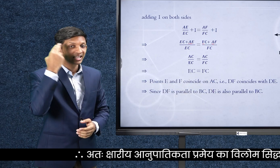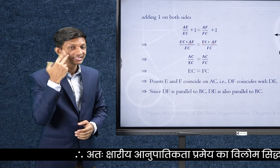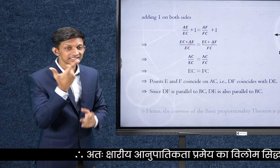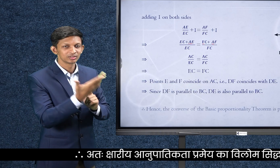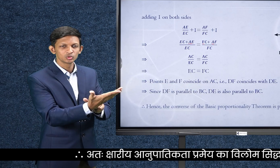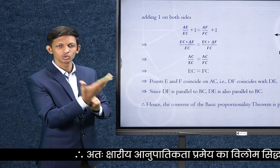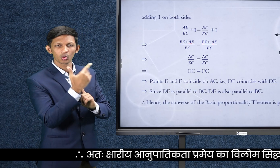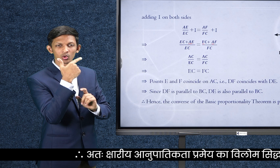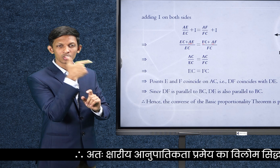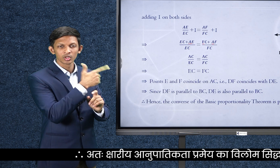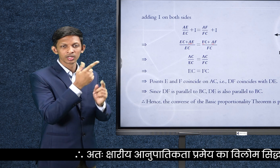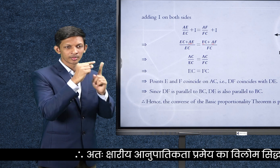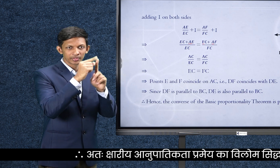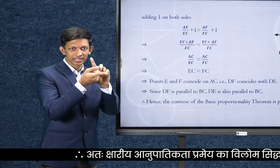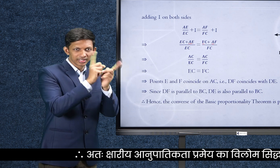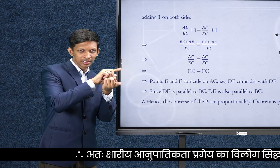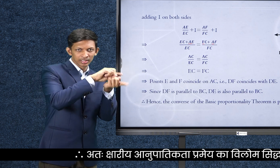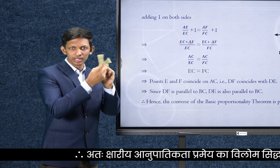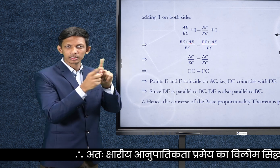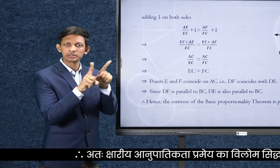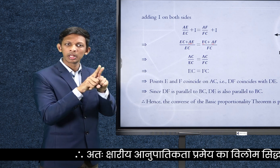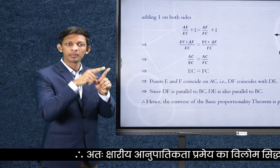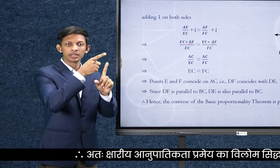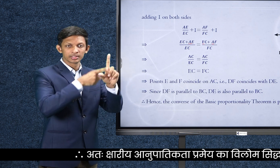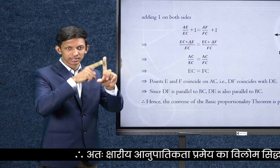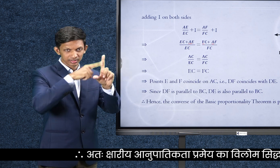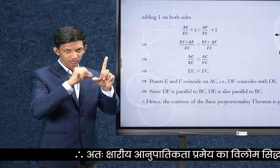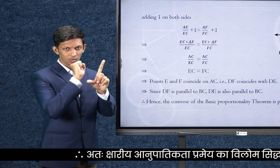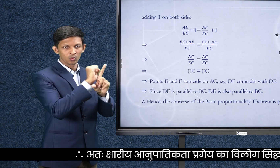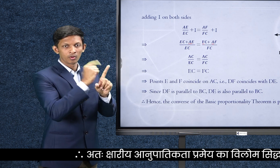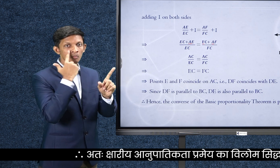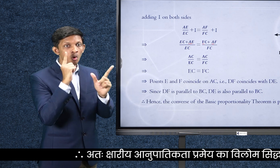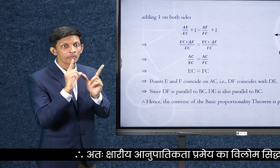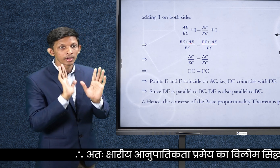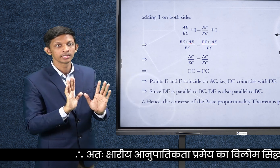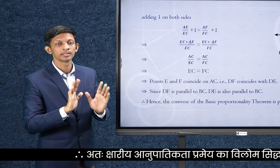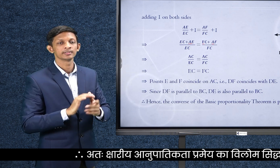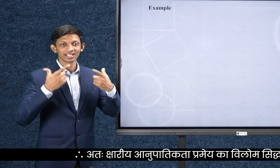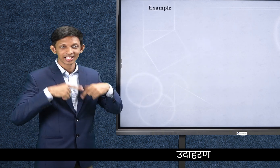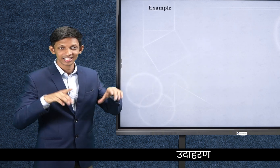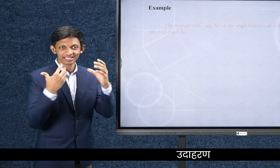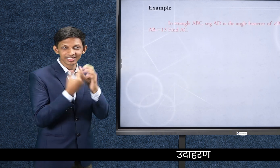अतः क्षारीय अनुपातिकता प्रमेय का विलोम सिद्ध होता है।